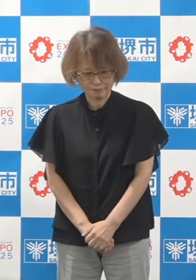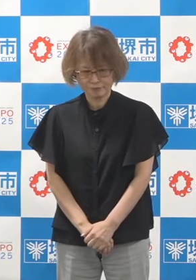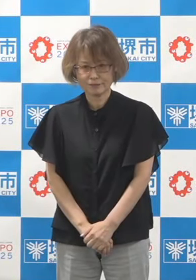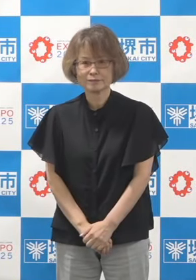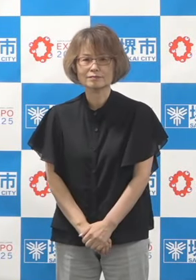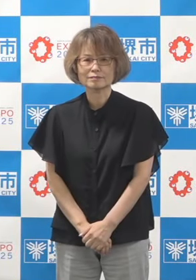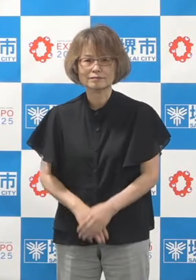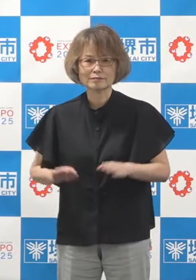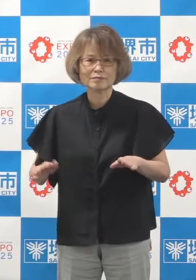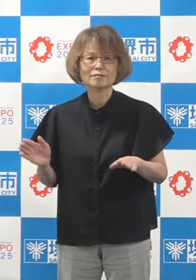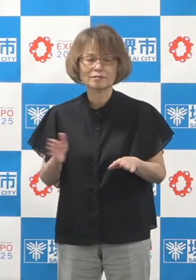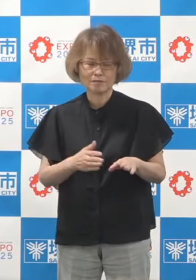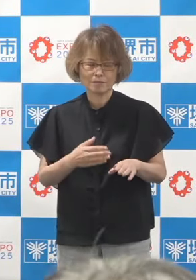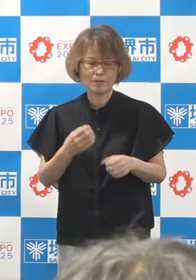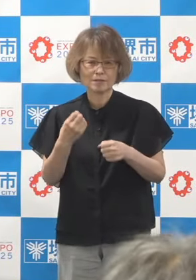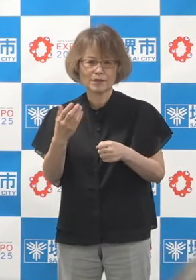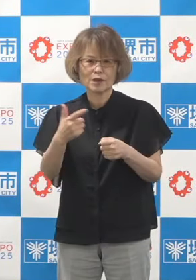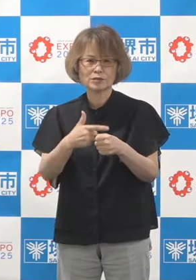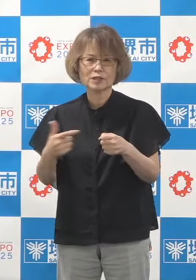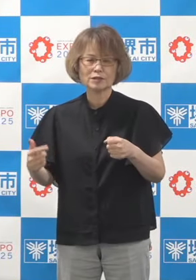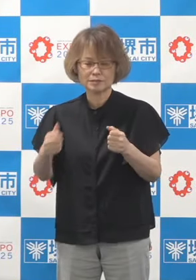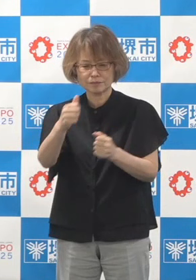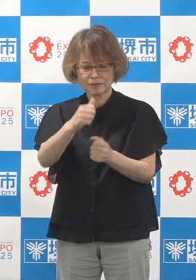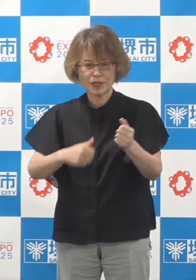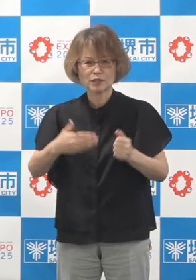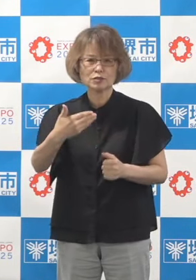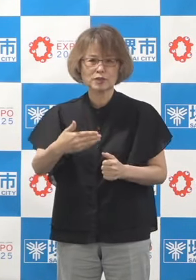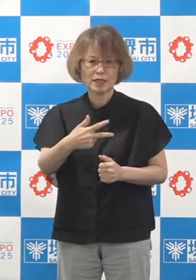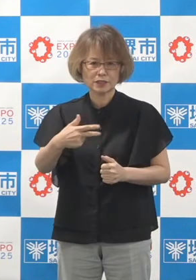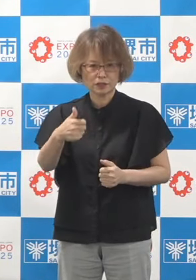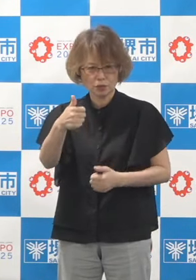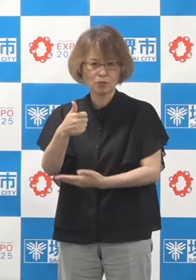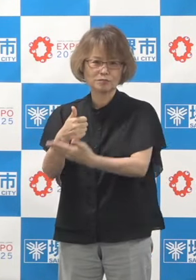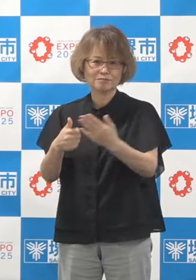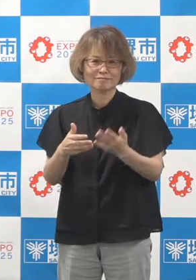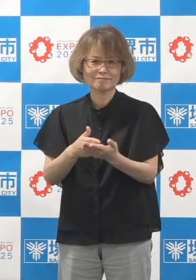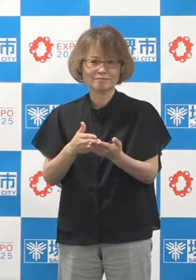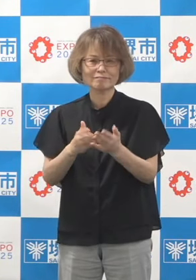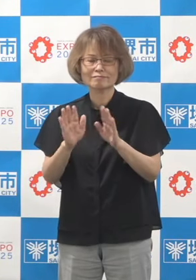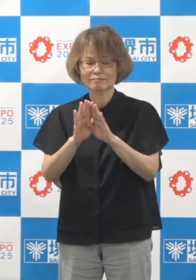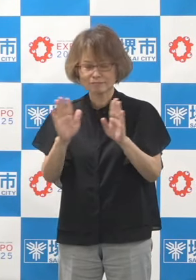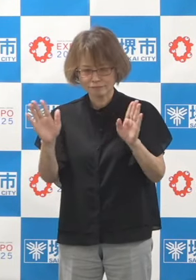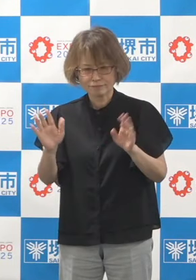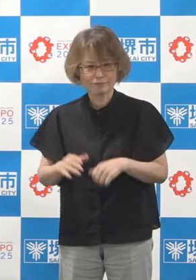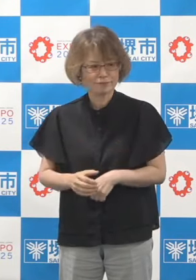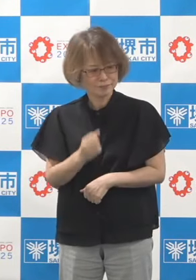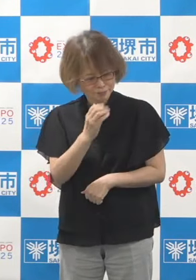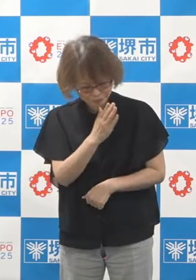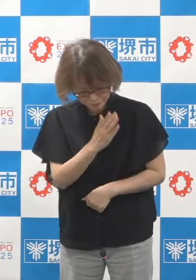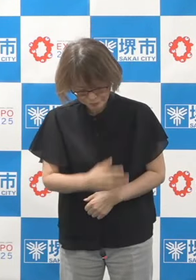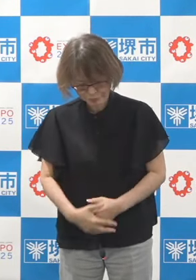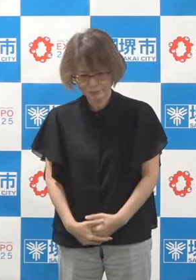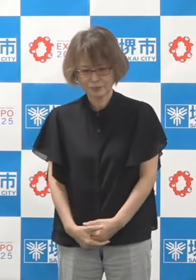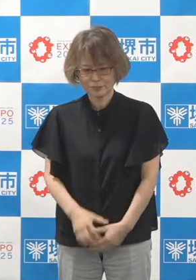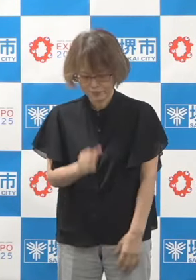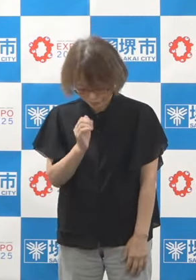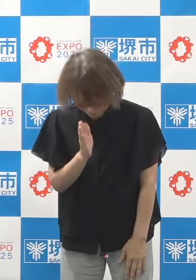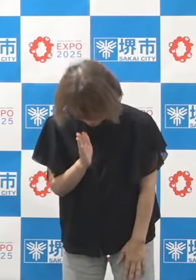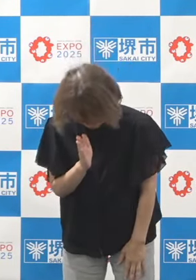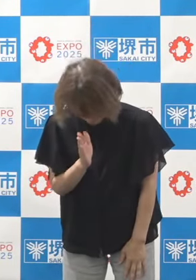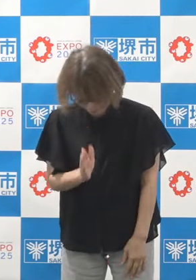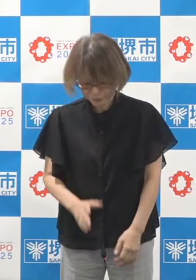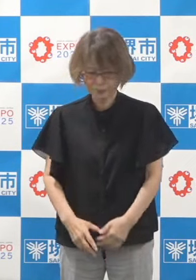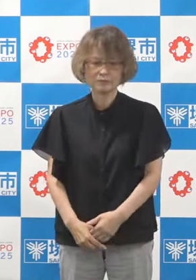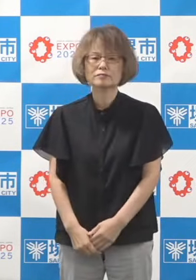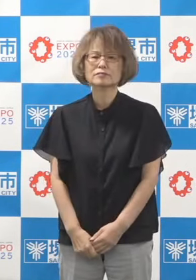それではただいまより令和6年度第9回市長記者会見を始めさせていただきます。長藤市長よろしくお願いします。 はい、よろしくお願いします